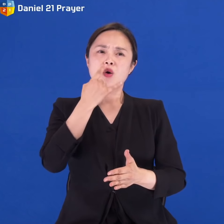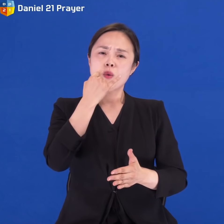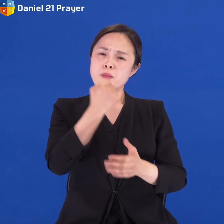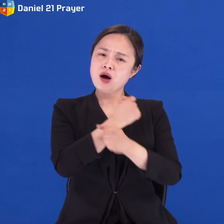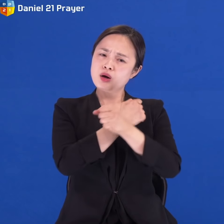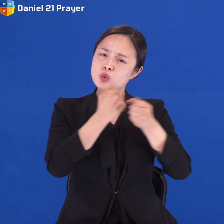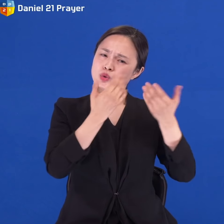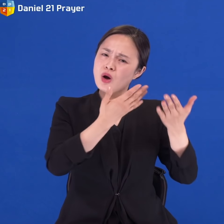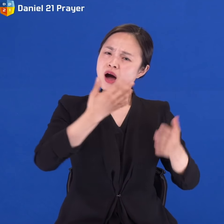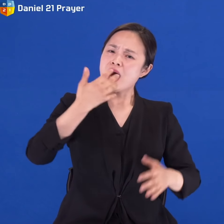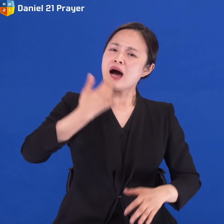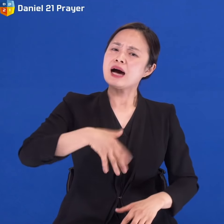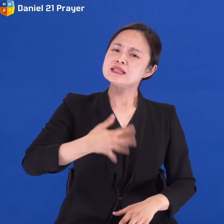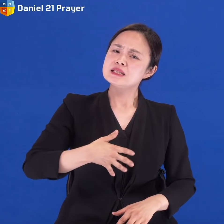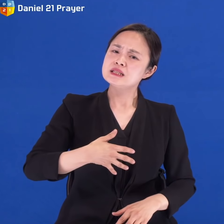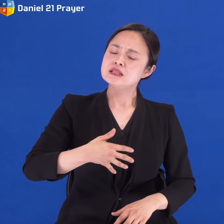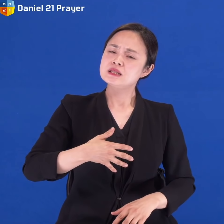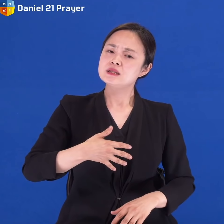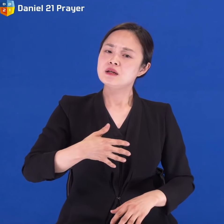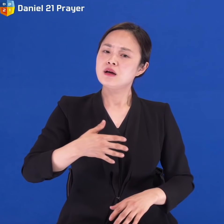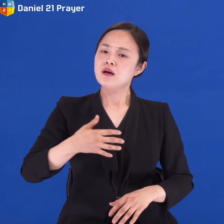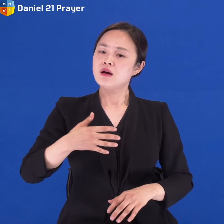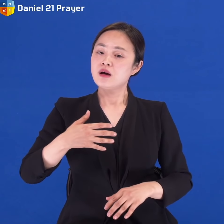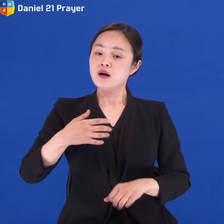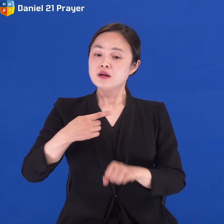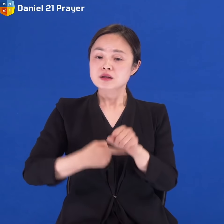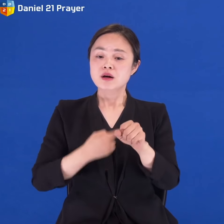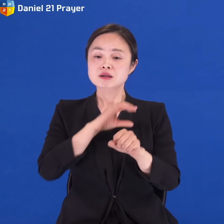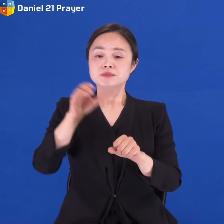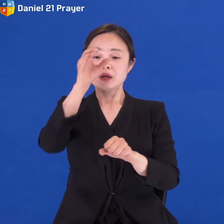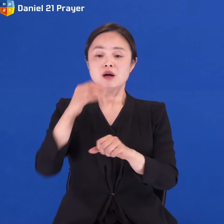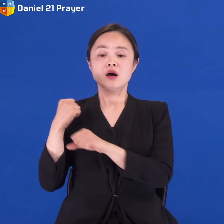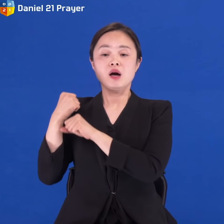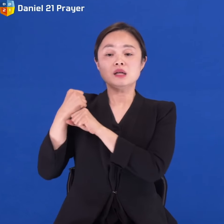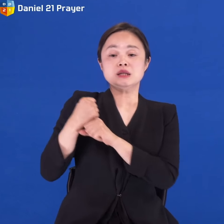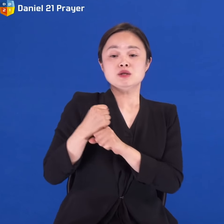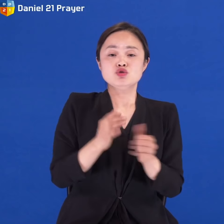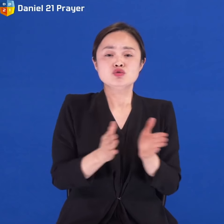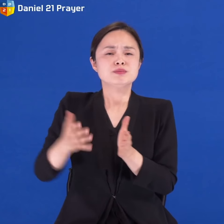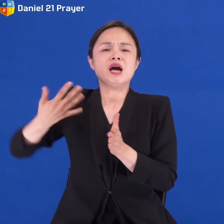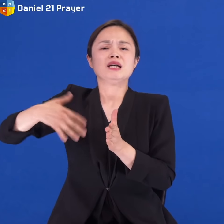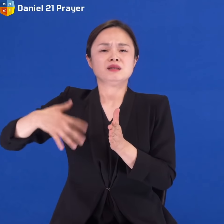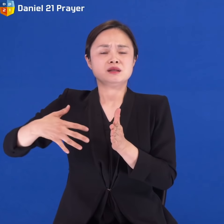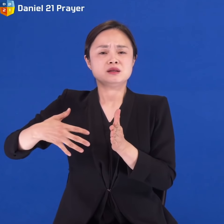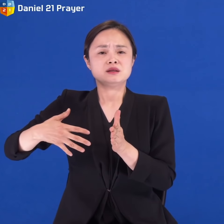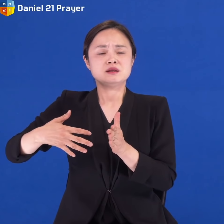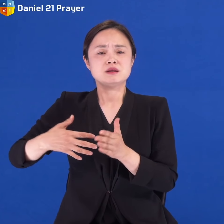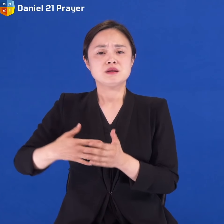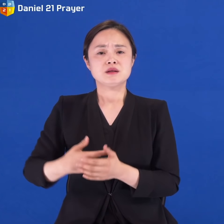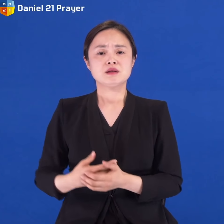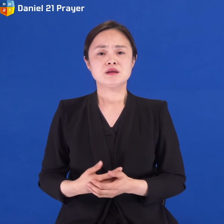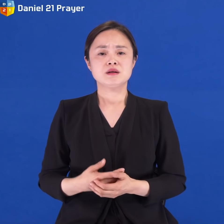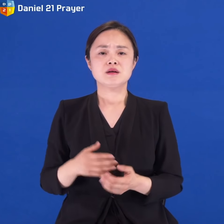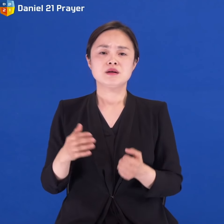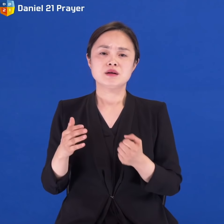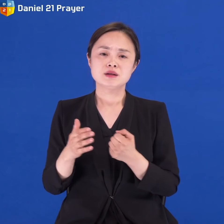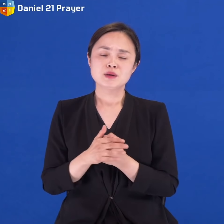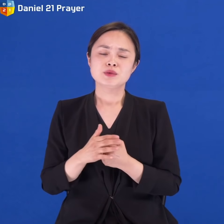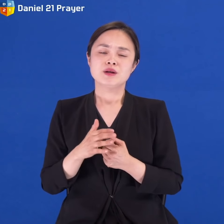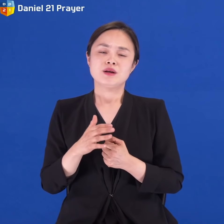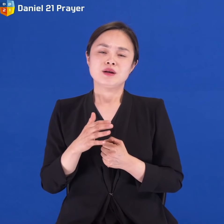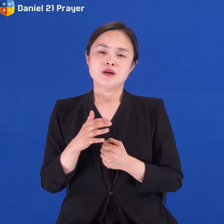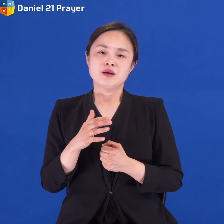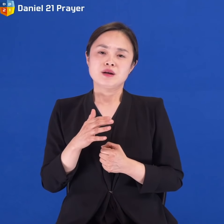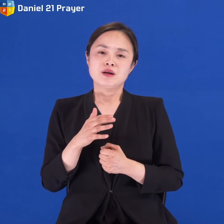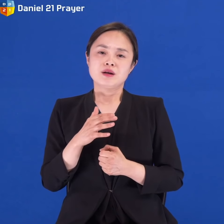내가 십자가 지는 거 준비 안 됐구나. 제가 그거를 깨닫고 친구란다. 예, 그분,